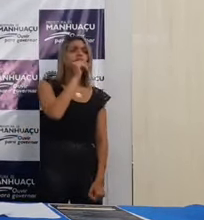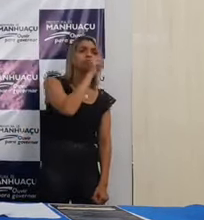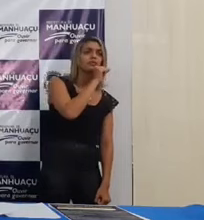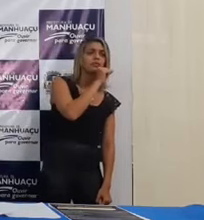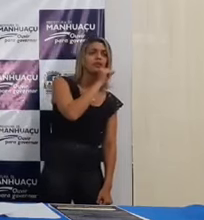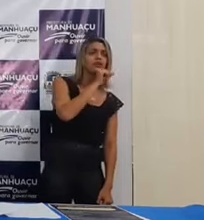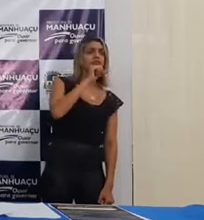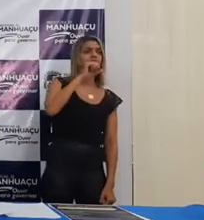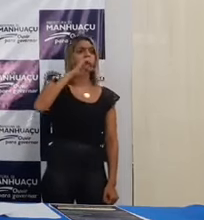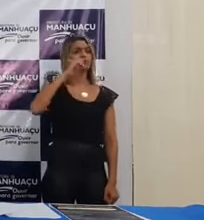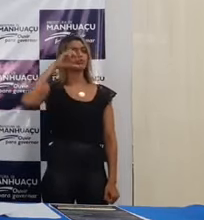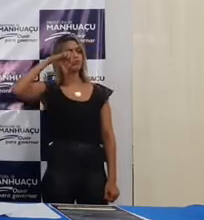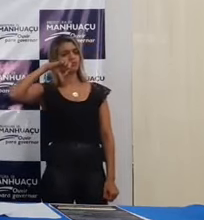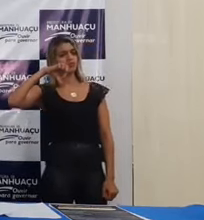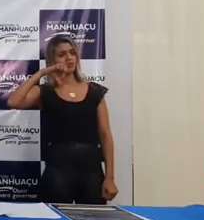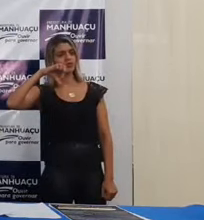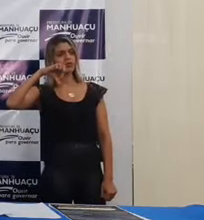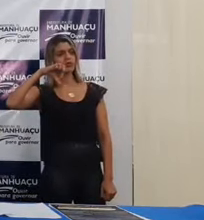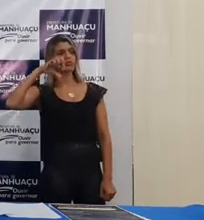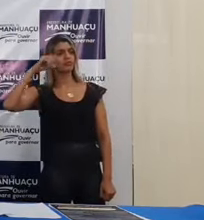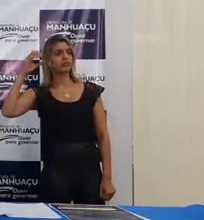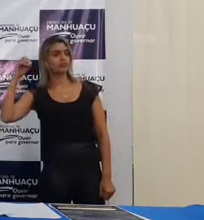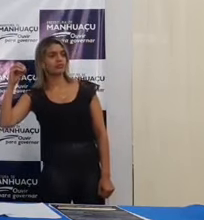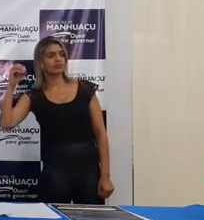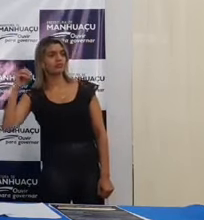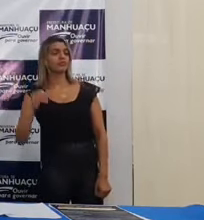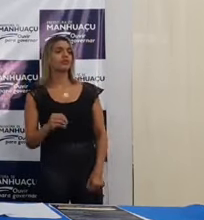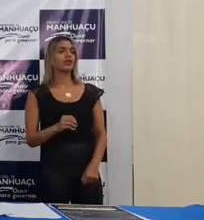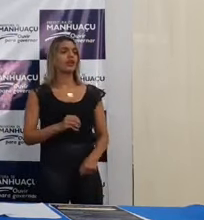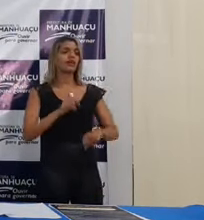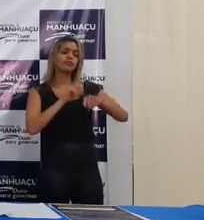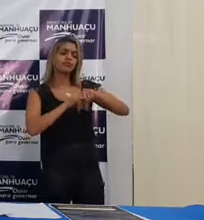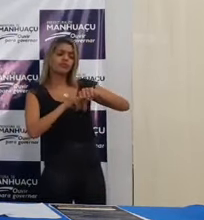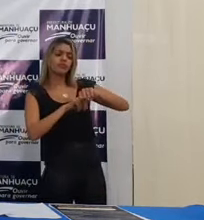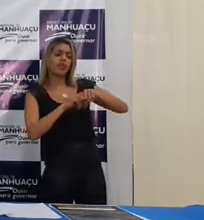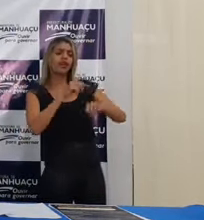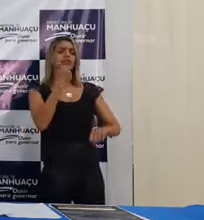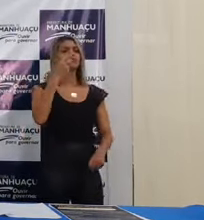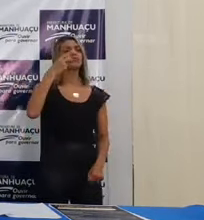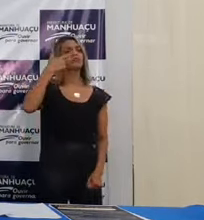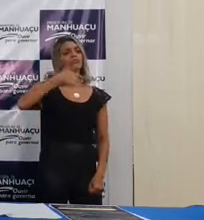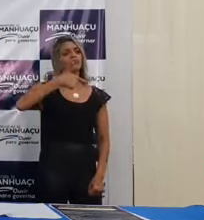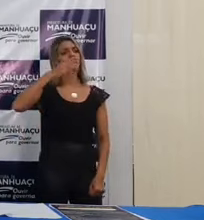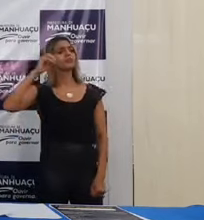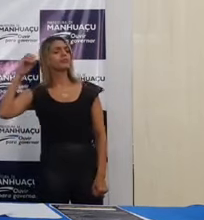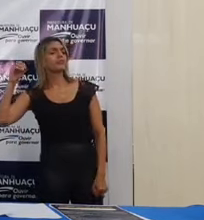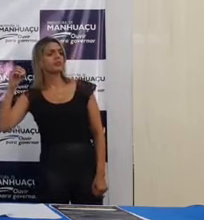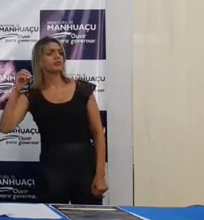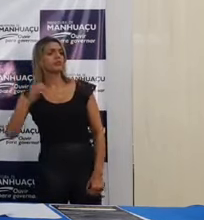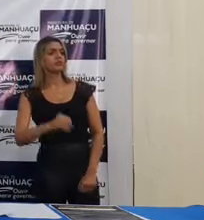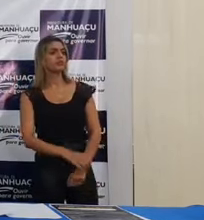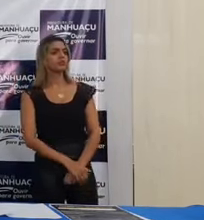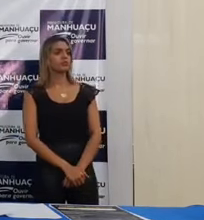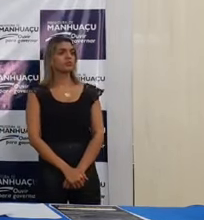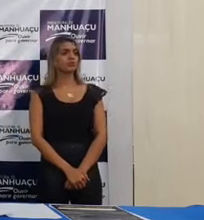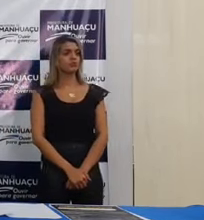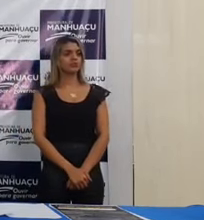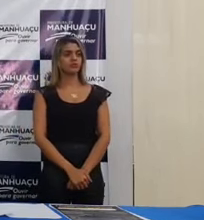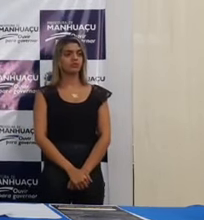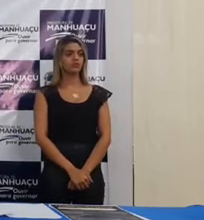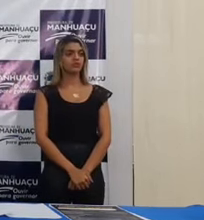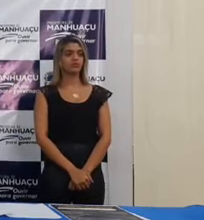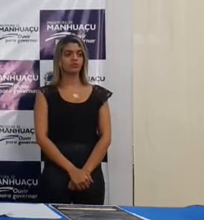com esse horário reduzido? Por que não coloca o mesmo horário seguido, de 8 da manhã, horário normal para todo mundo? Esse horário aí, as pessoas, se eu vou sair, todo mundo vai